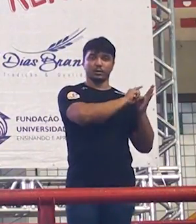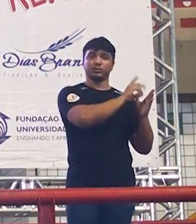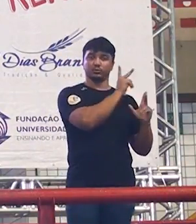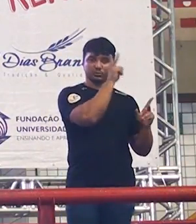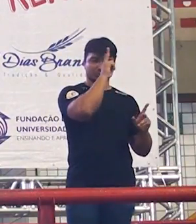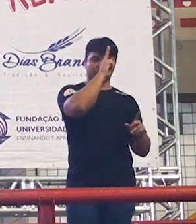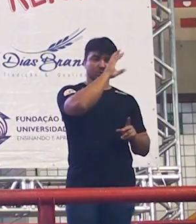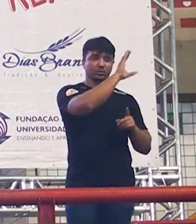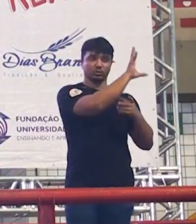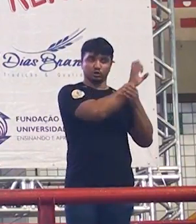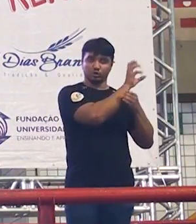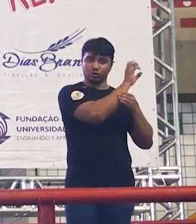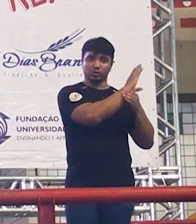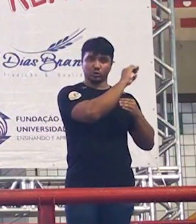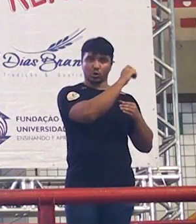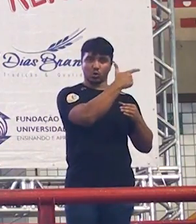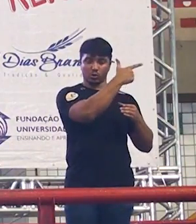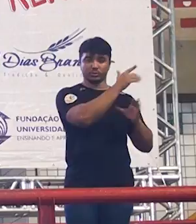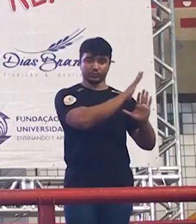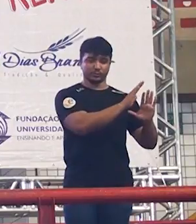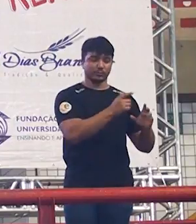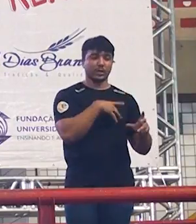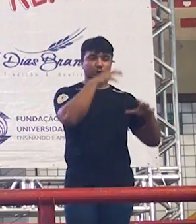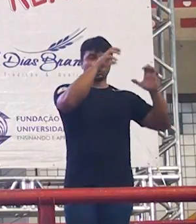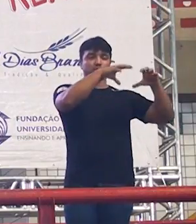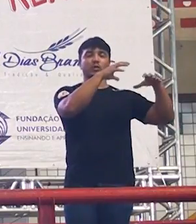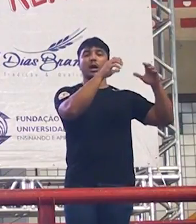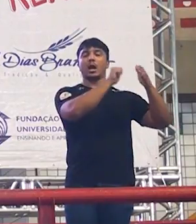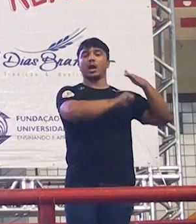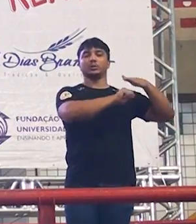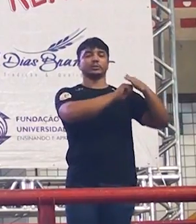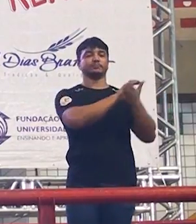retirado, não contribui para a chuva ácida,